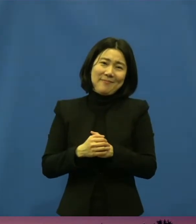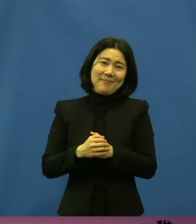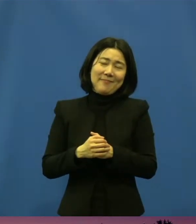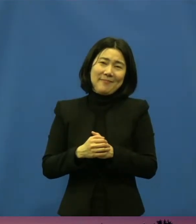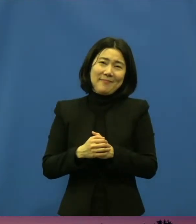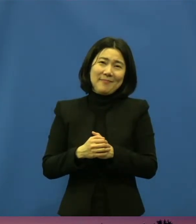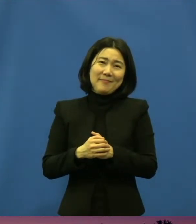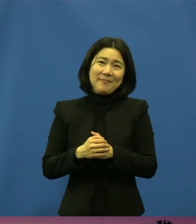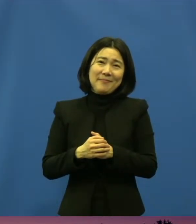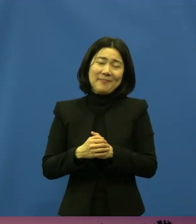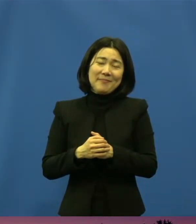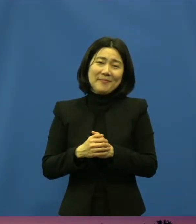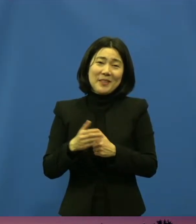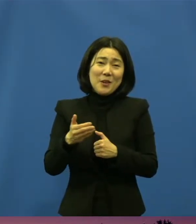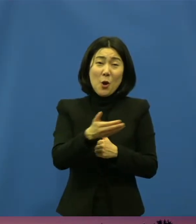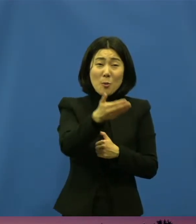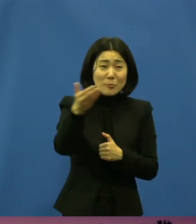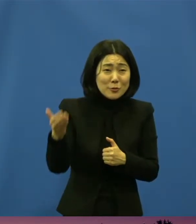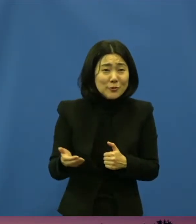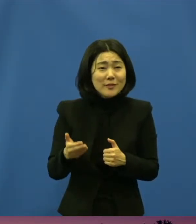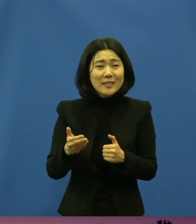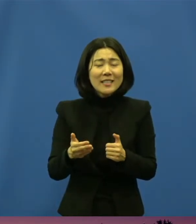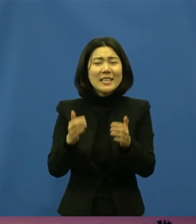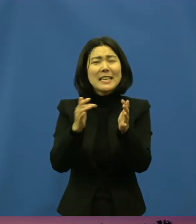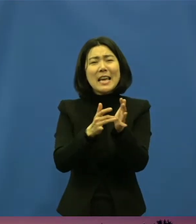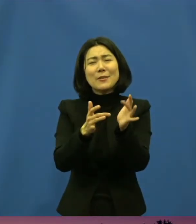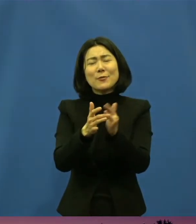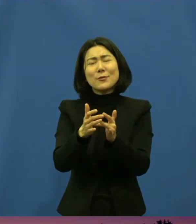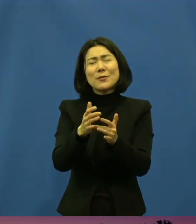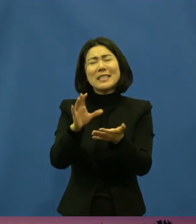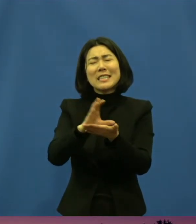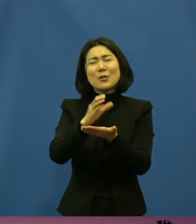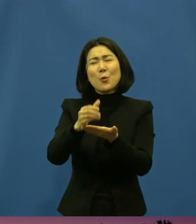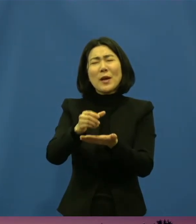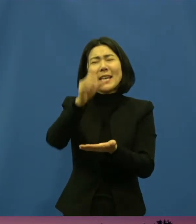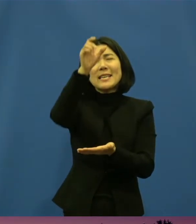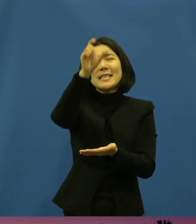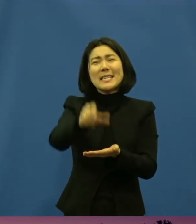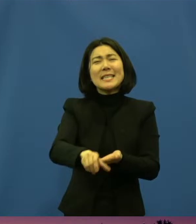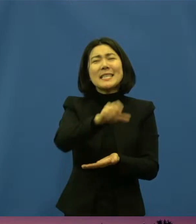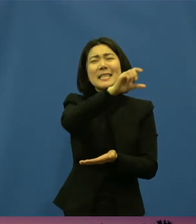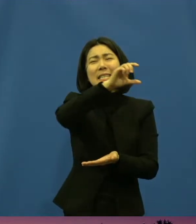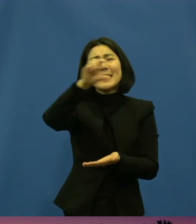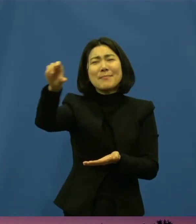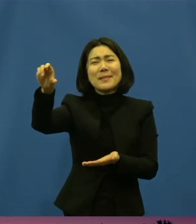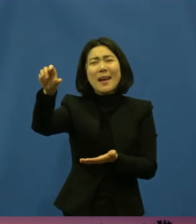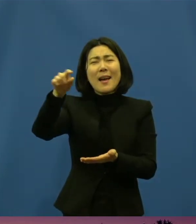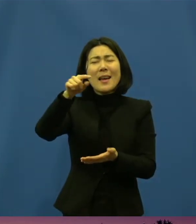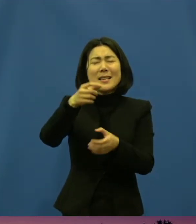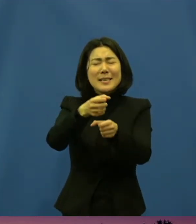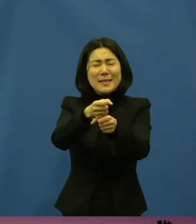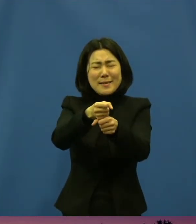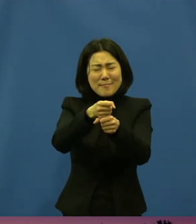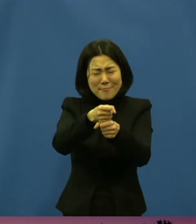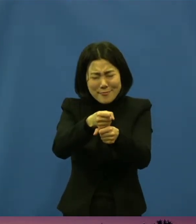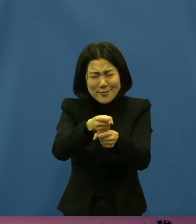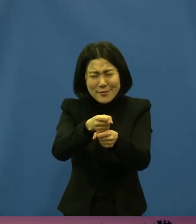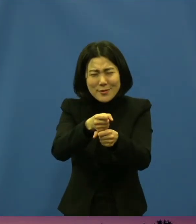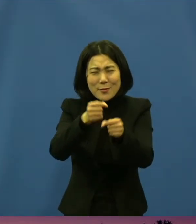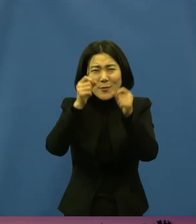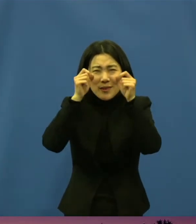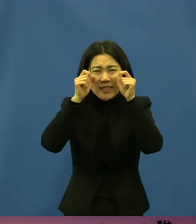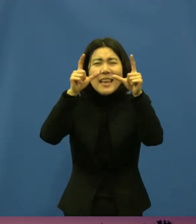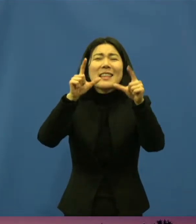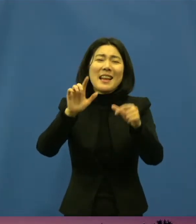그리스도의 십자가에 눈을 떠야 돼요. 그리고 그리스도의 십자가에 내 정과 욕심이 못을 박는 일들이 날마다 일어나요.